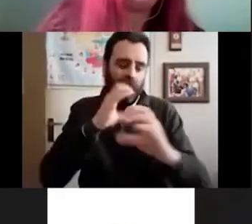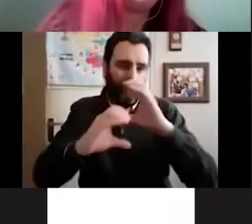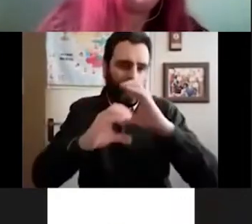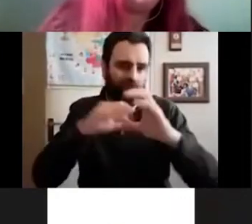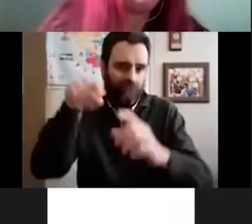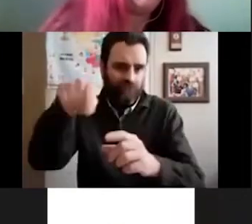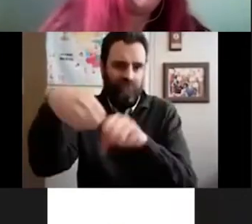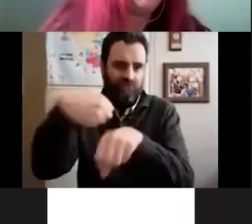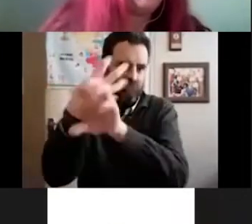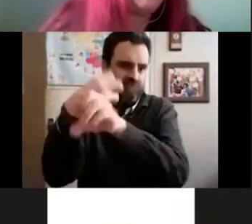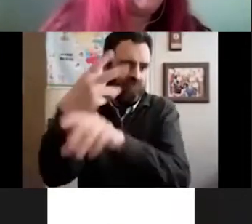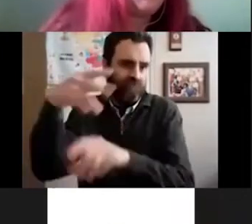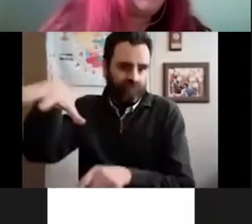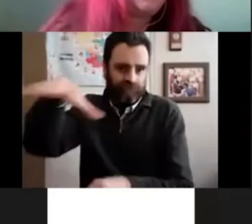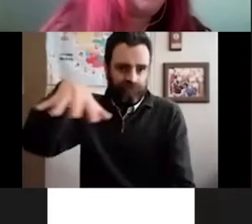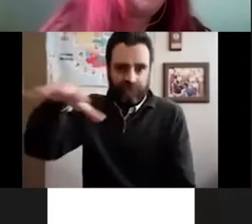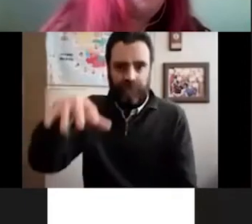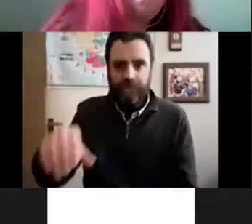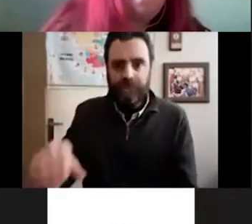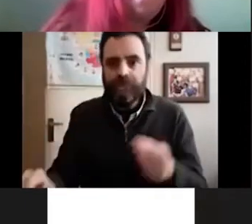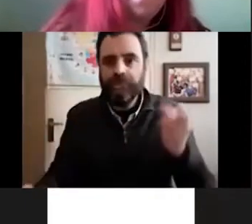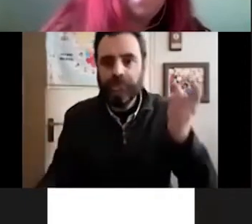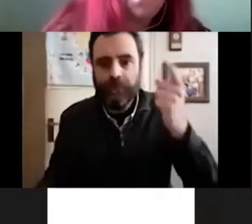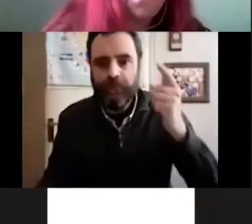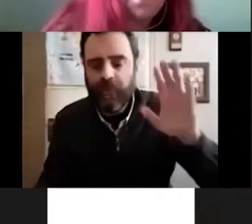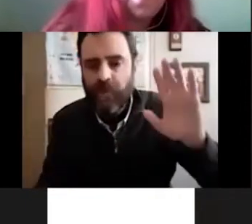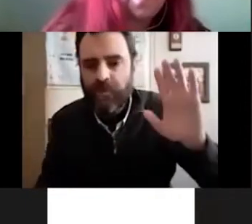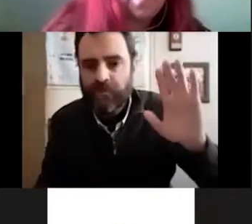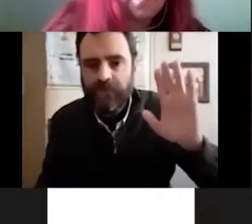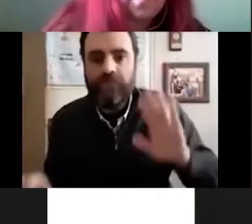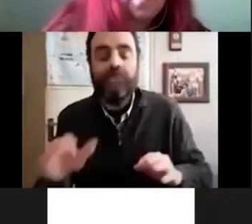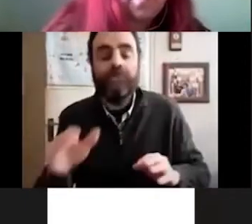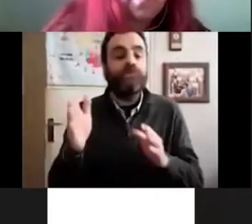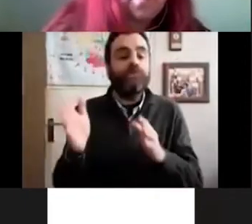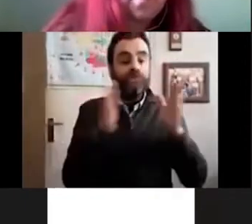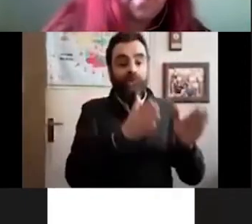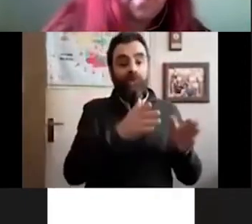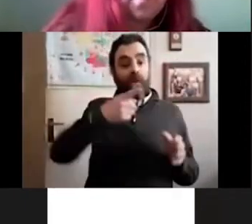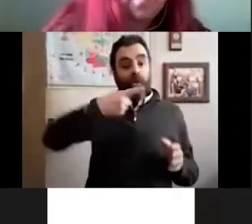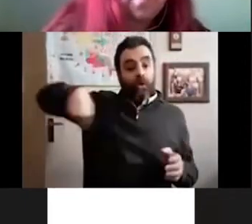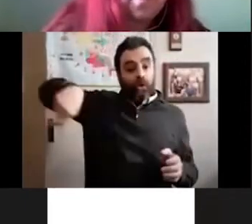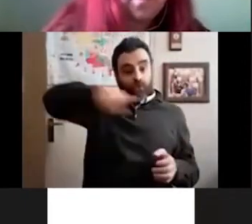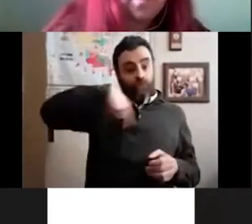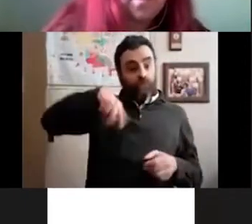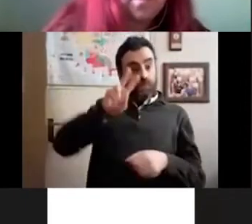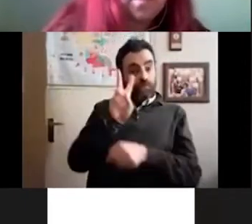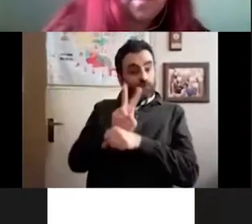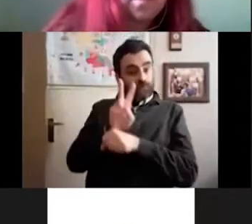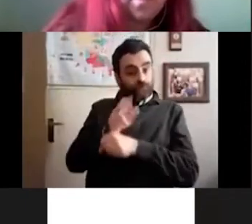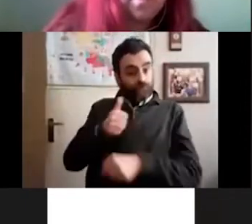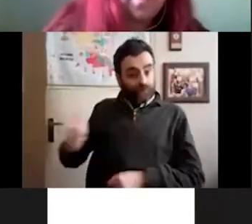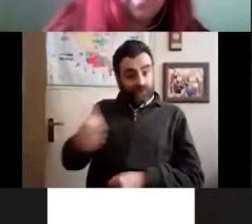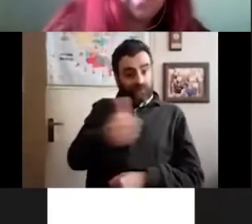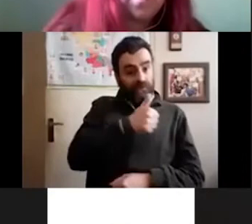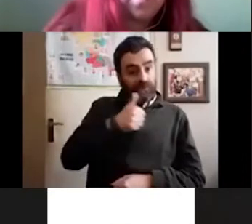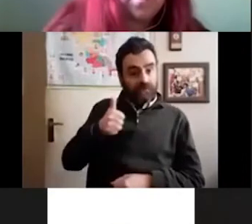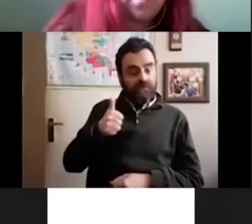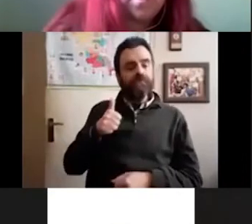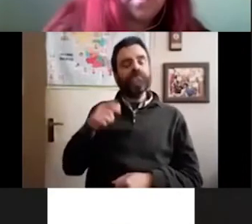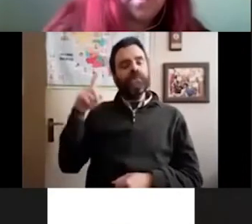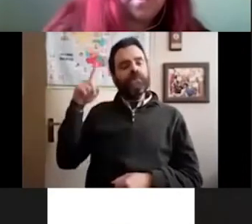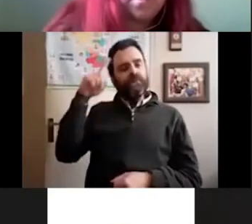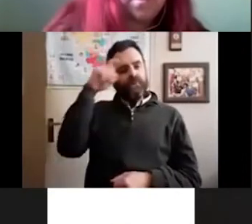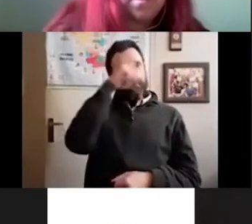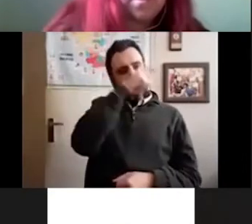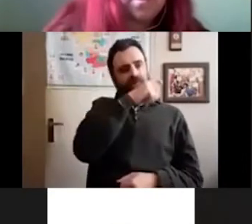acercamiento, entrevistas, comunicación, ¿bien? Y dice, aparte, nosotros